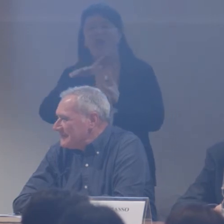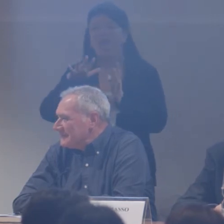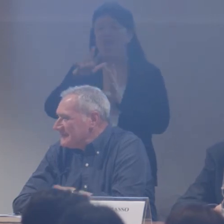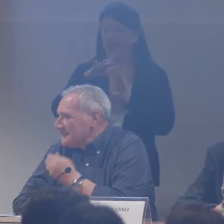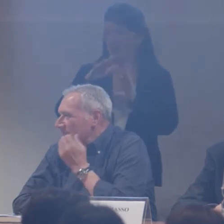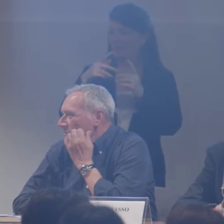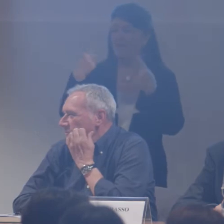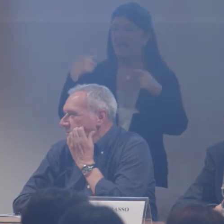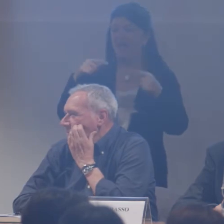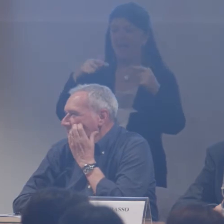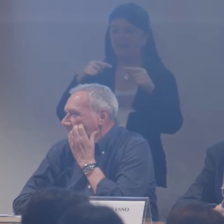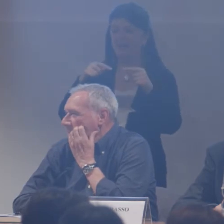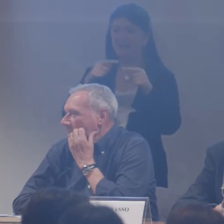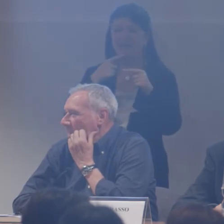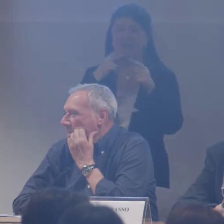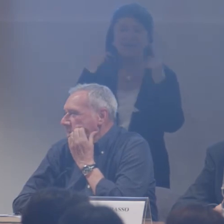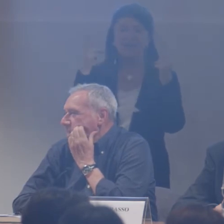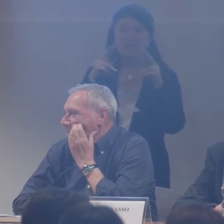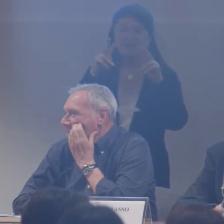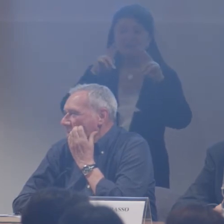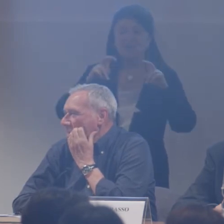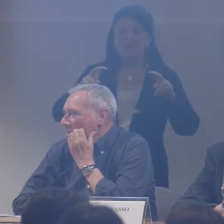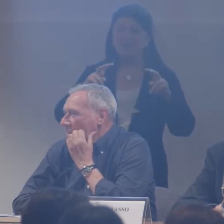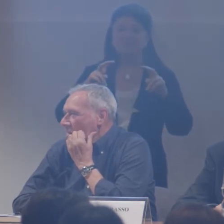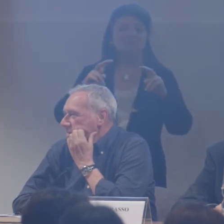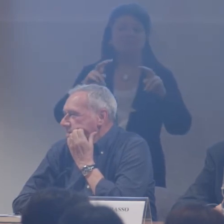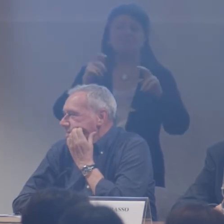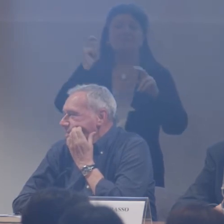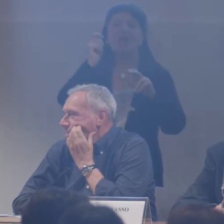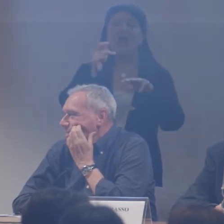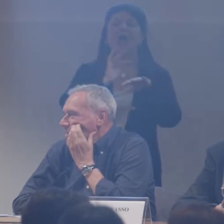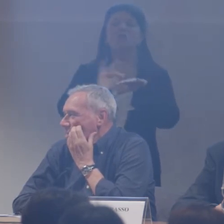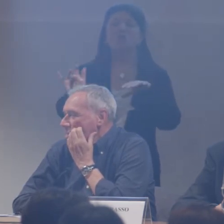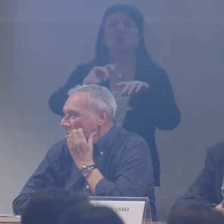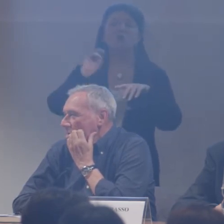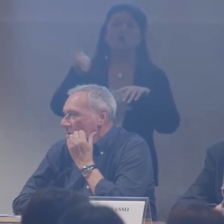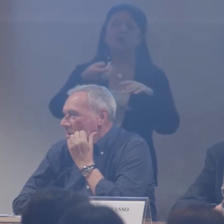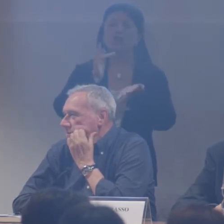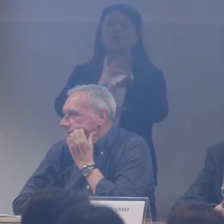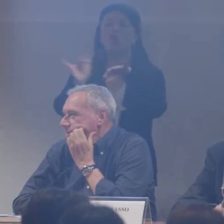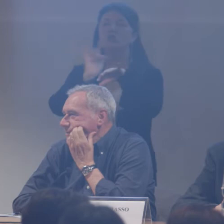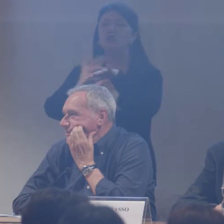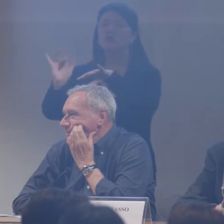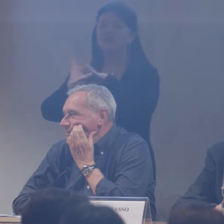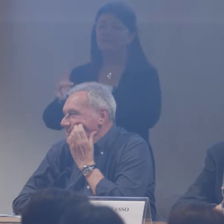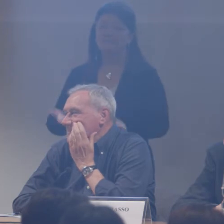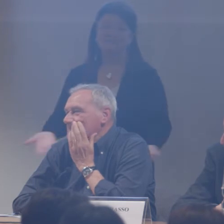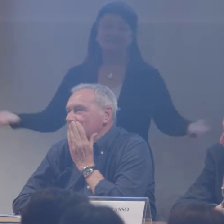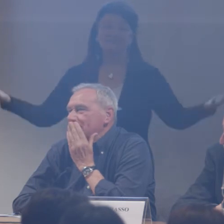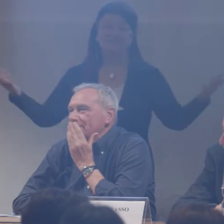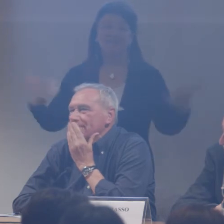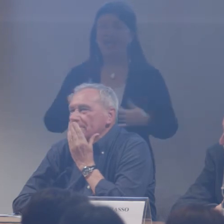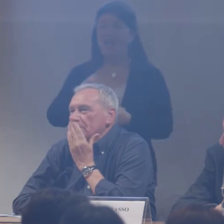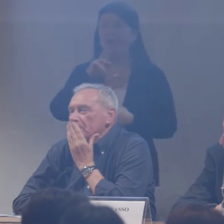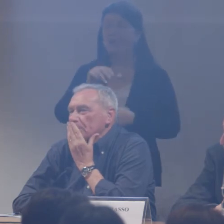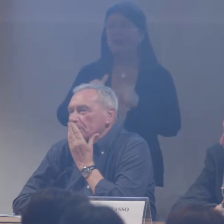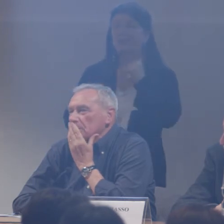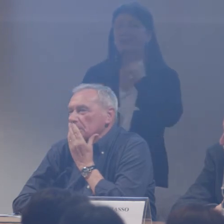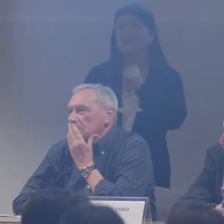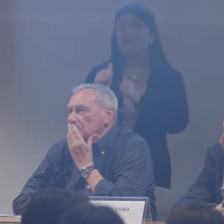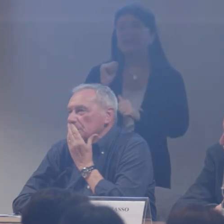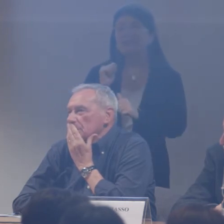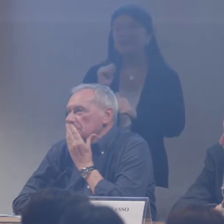l'è cercata, ma neanche. Quindi assolto, noi eravamo assolti tutti quanti. L'ho detto prima, lo dico veramente